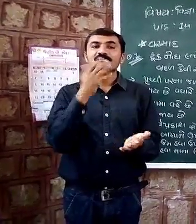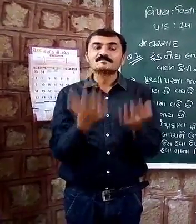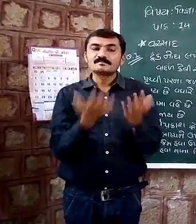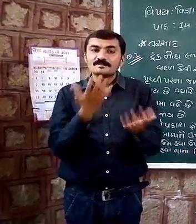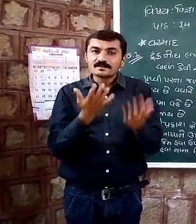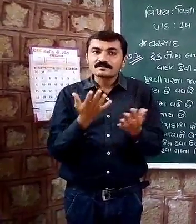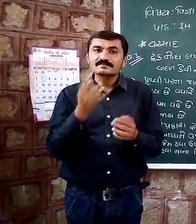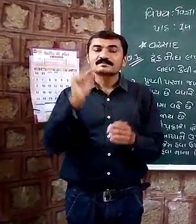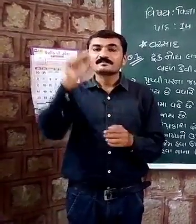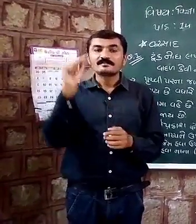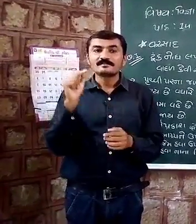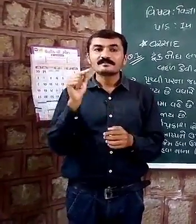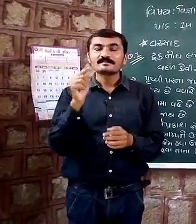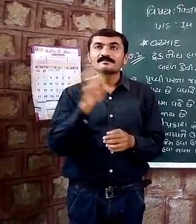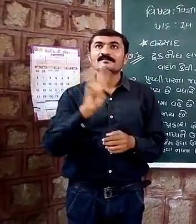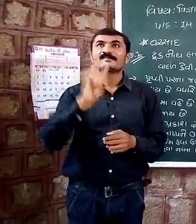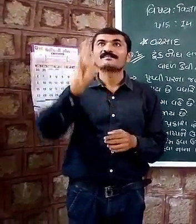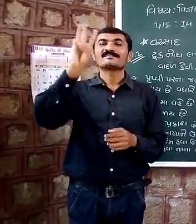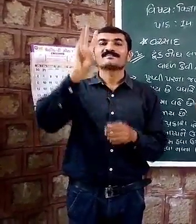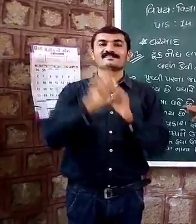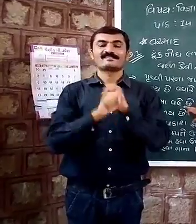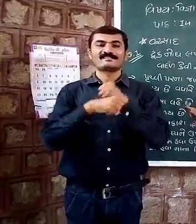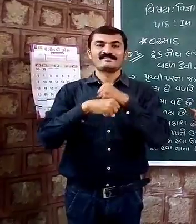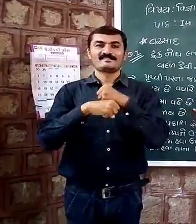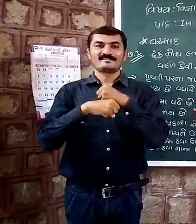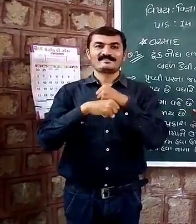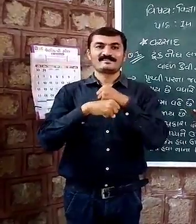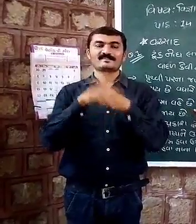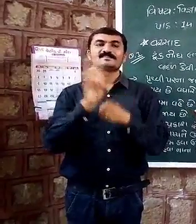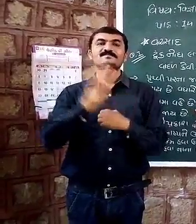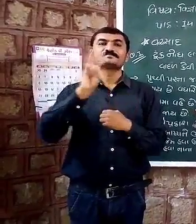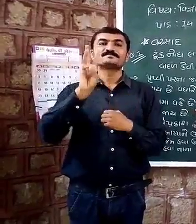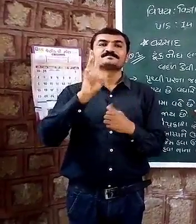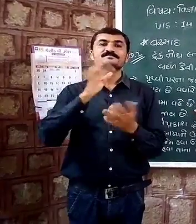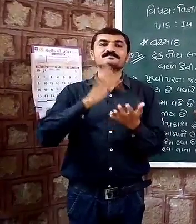છે, આ બાષ્પ હવામાં વહે છે.